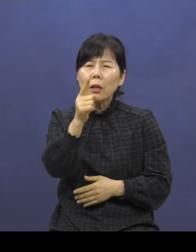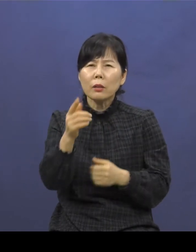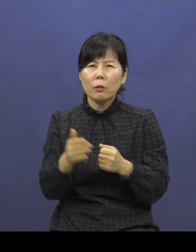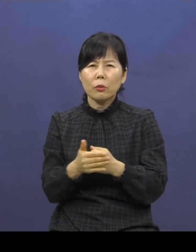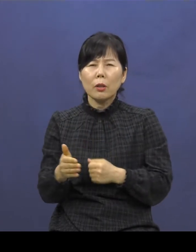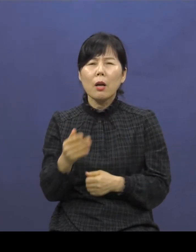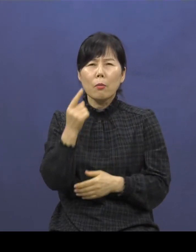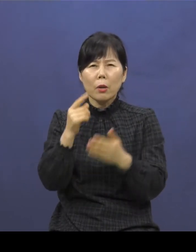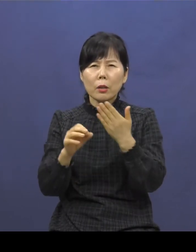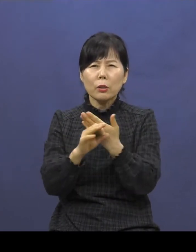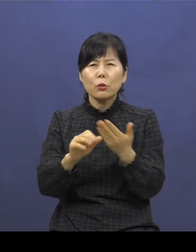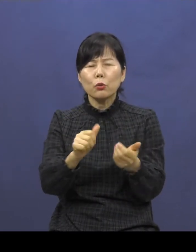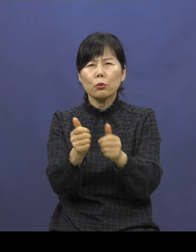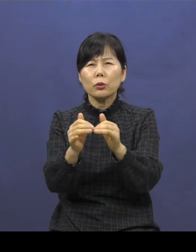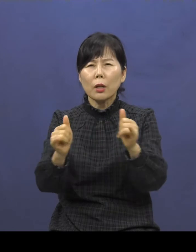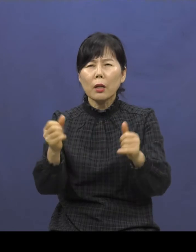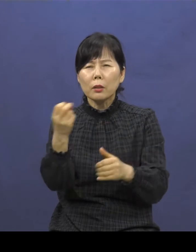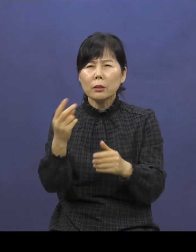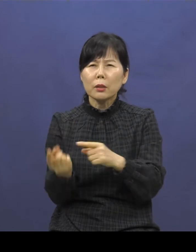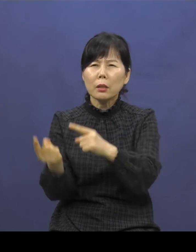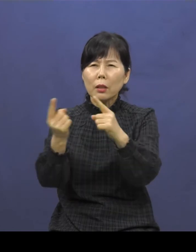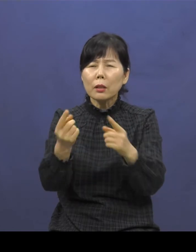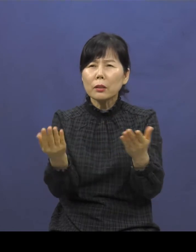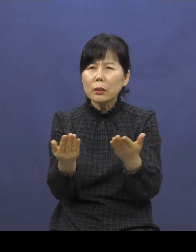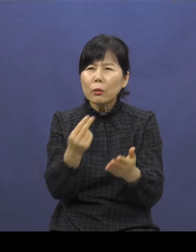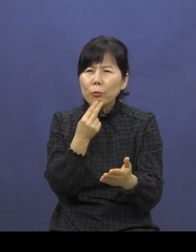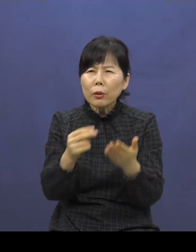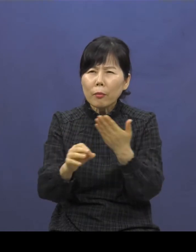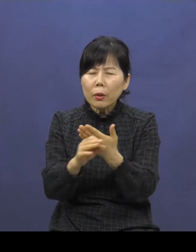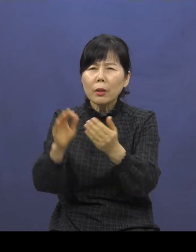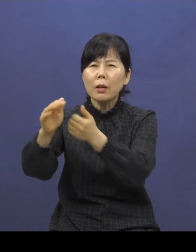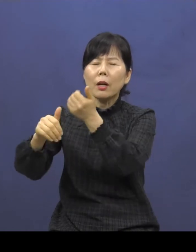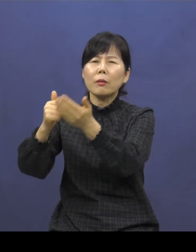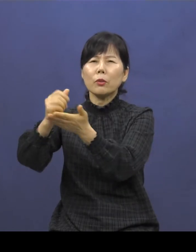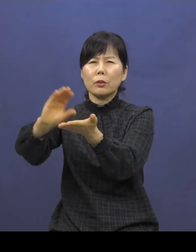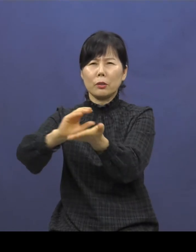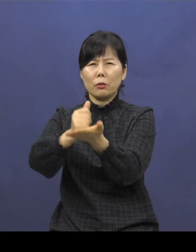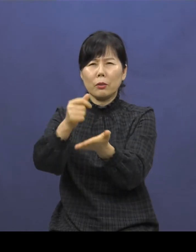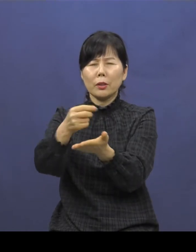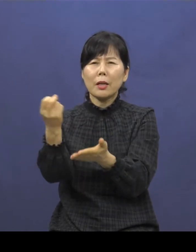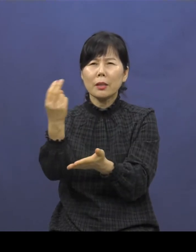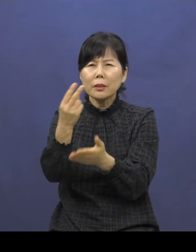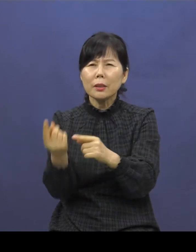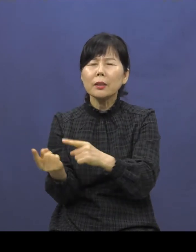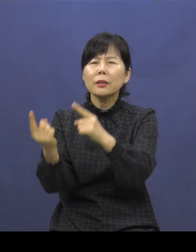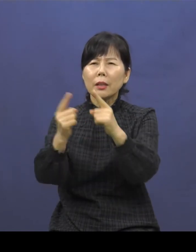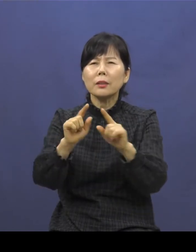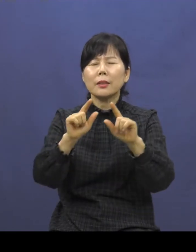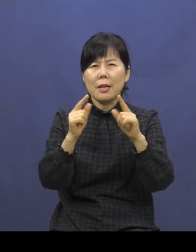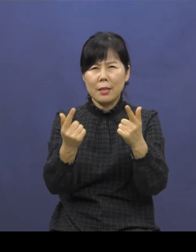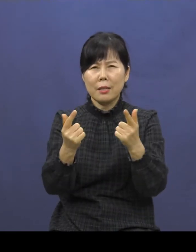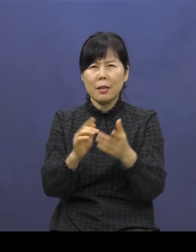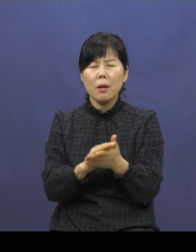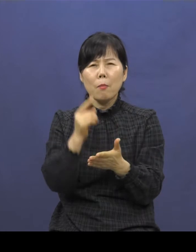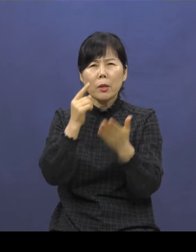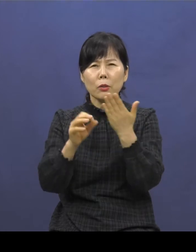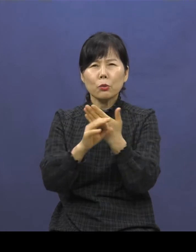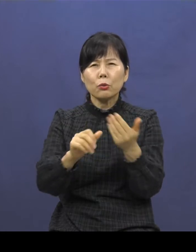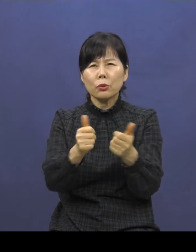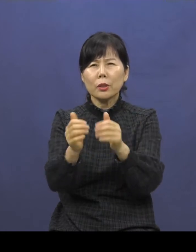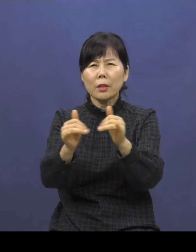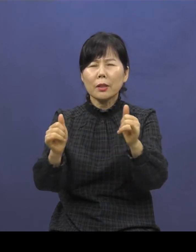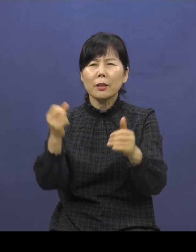살리셨다고 증언하였습니다. 만일 죽은 자가 다시 살아난 일이 없으면 하나님이 그리스도를 다시 살리지